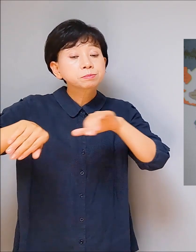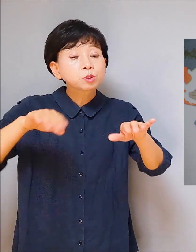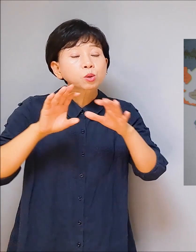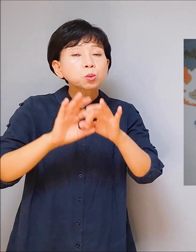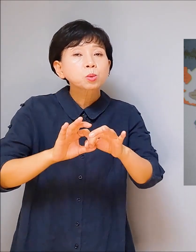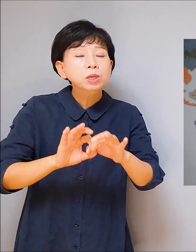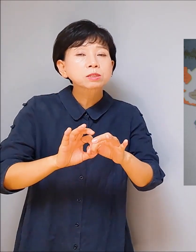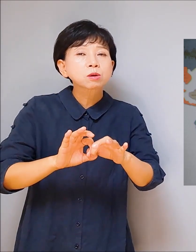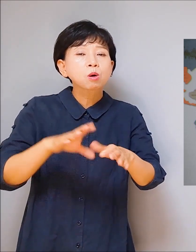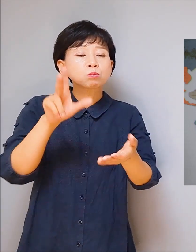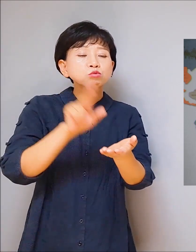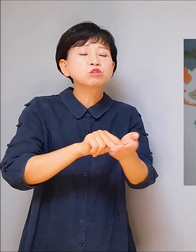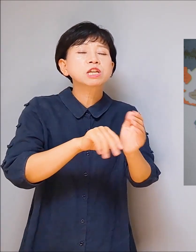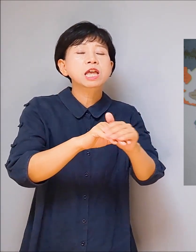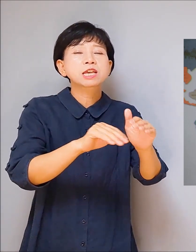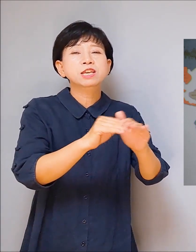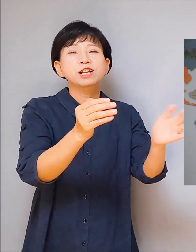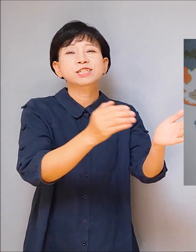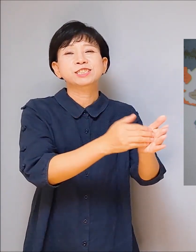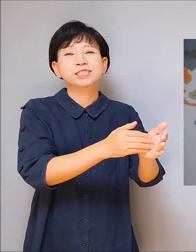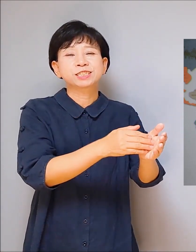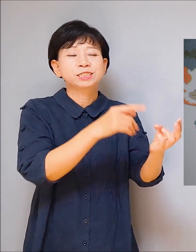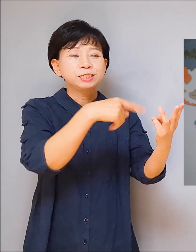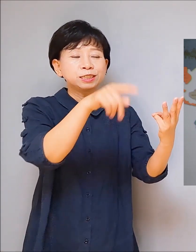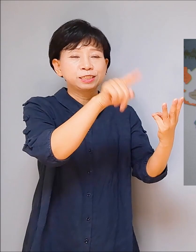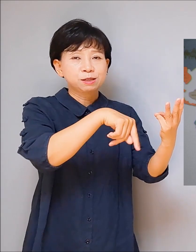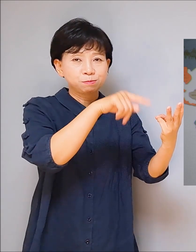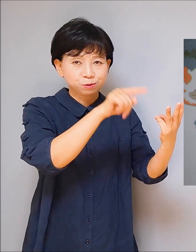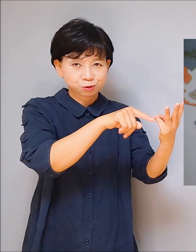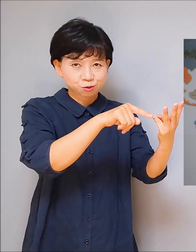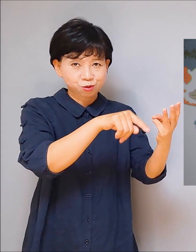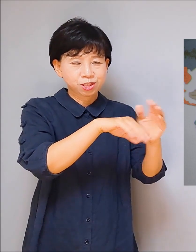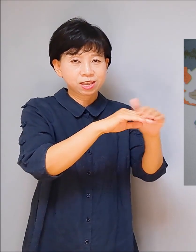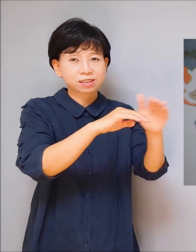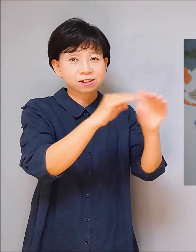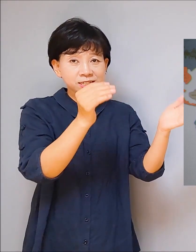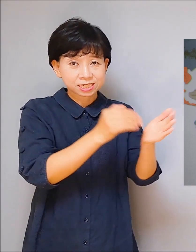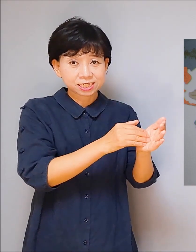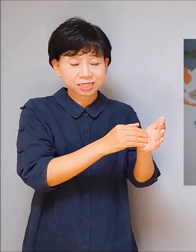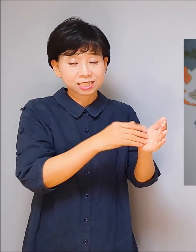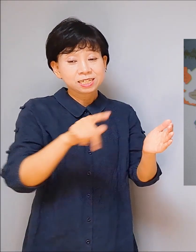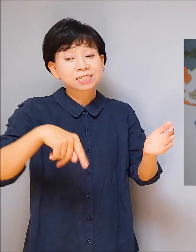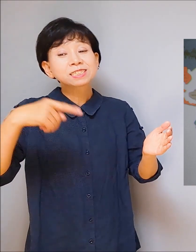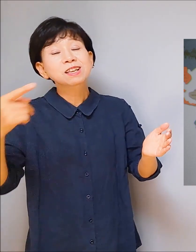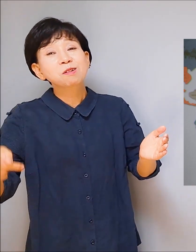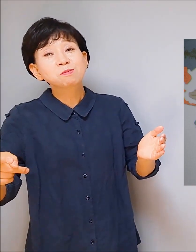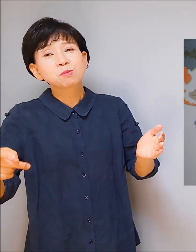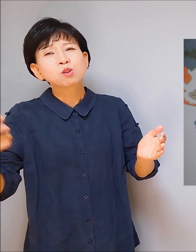넘어 산이라니까요. 문제 하나 끝나면 또 다른 문제가 번호표 뽑고 기다리고 있는 것 같아요.